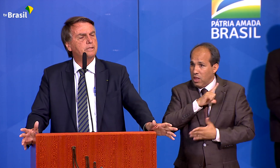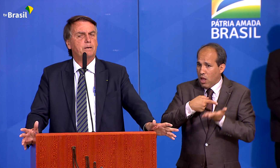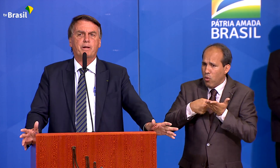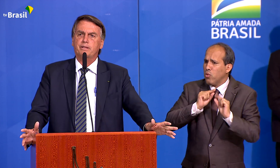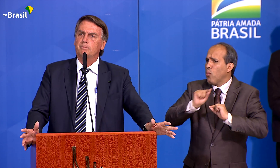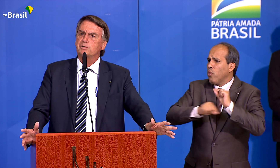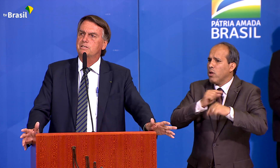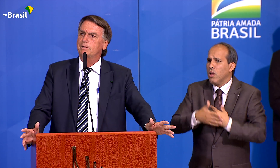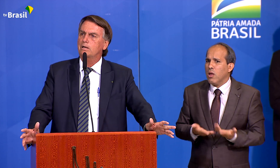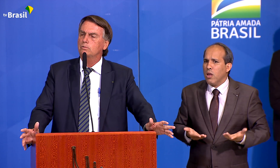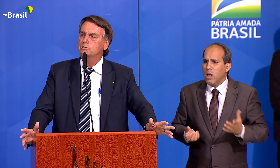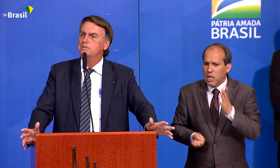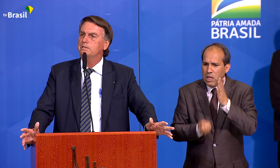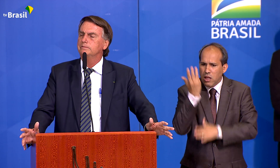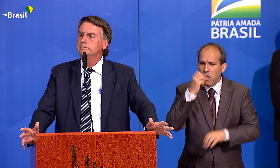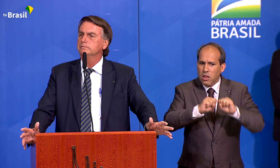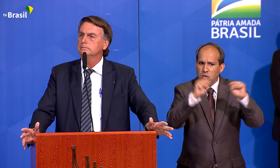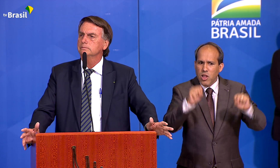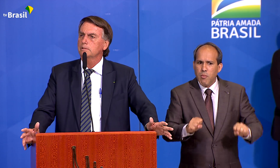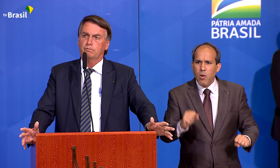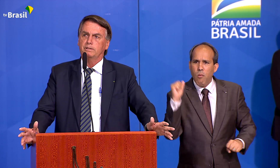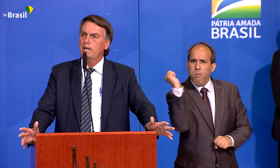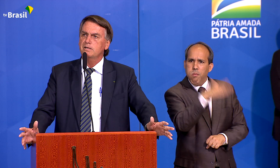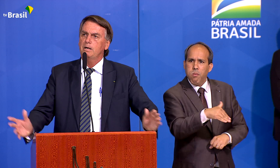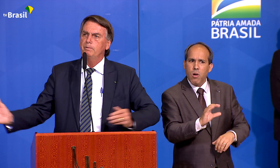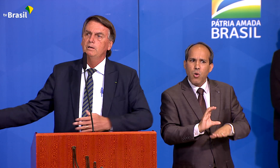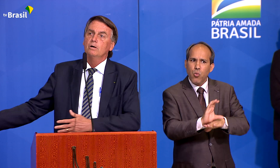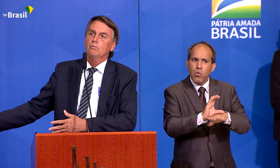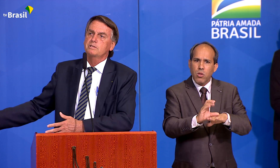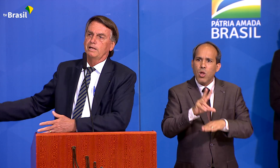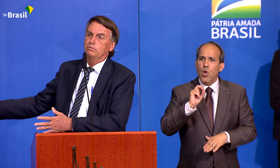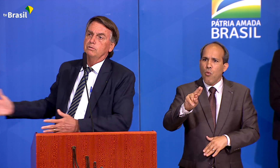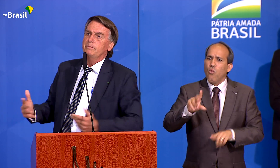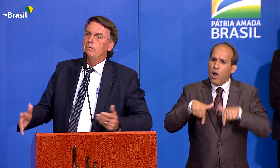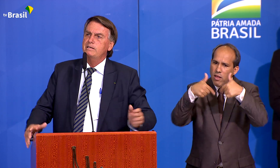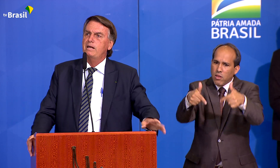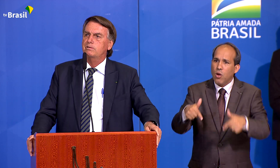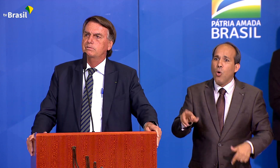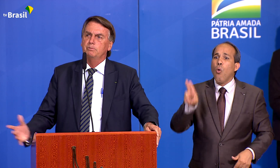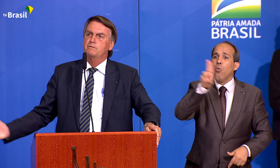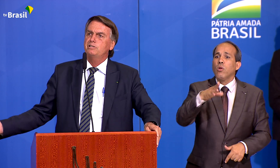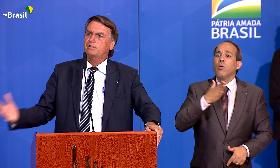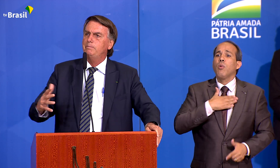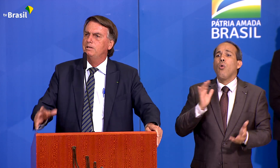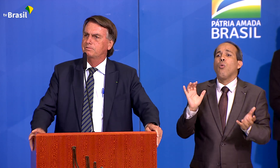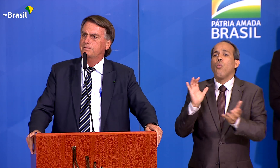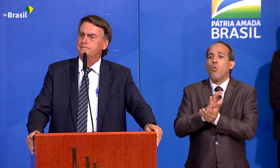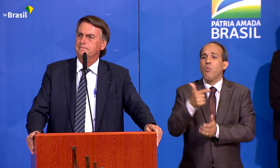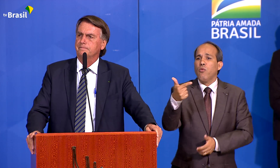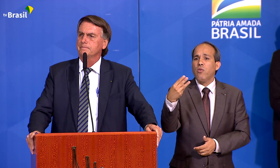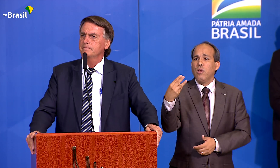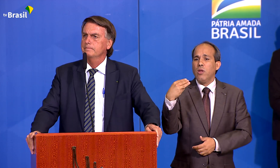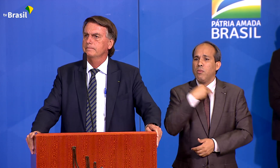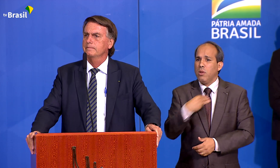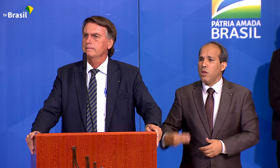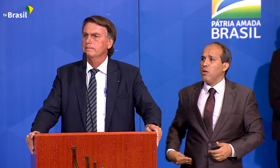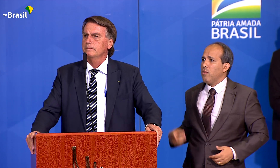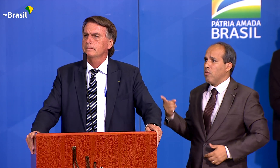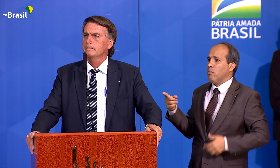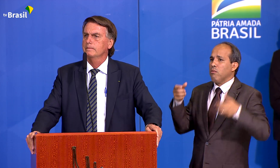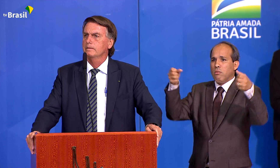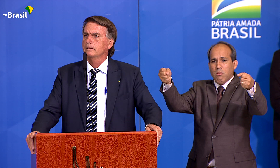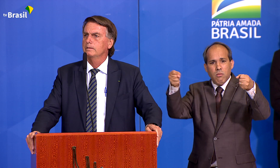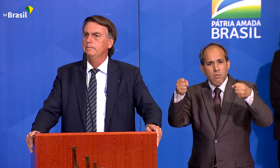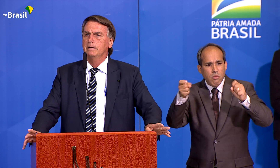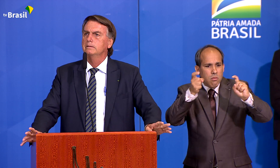acordo que acordo é esse que tá passando por cima da constituição eu vou entrar em campo usando o meu exército meus 23 - isso